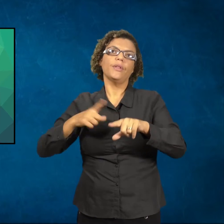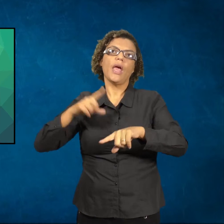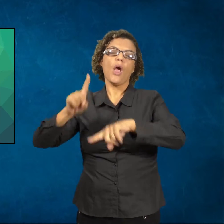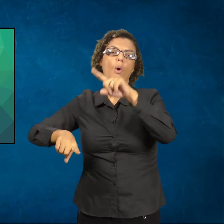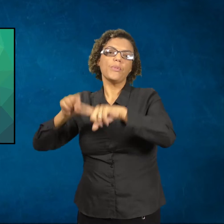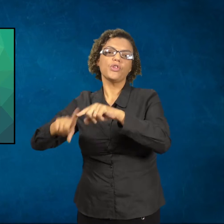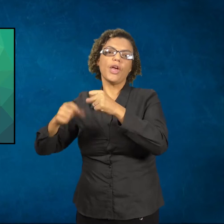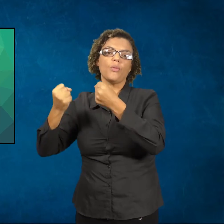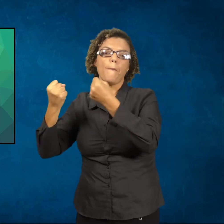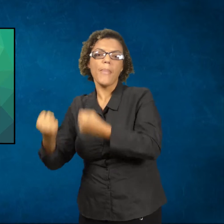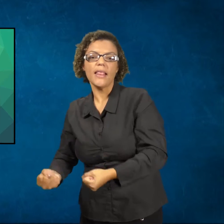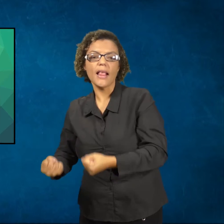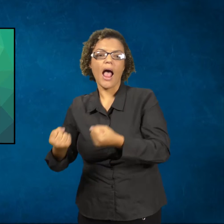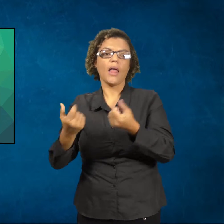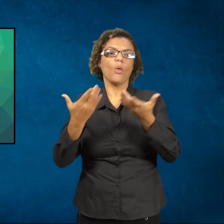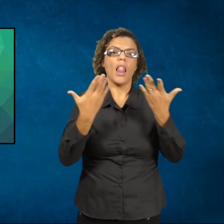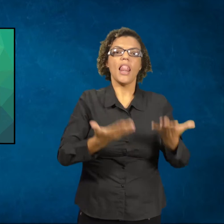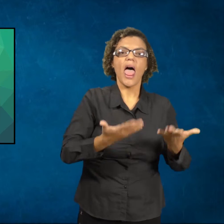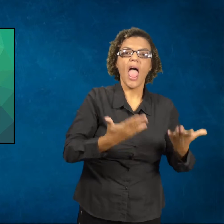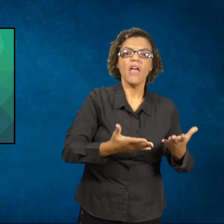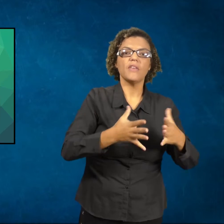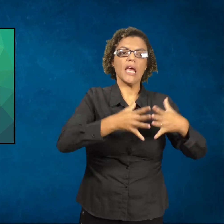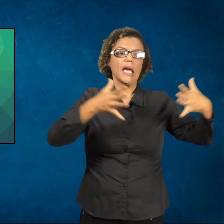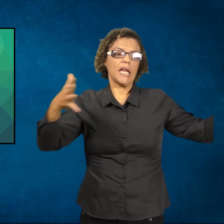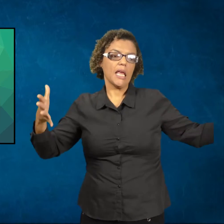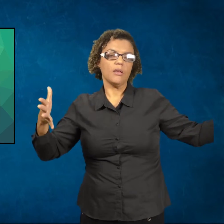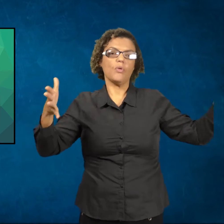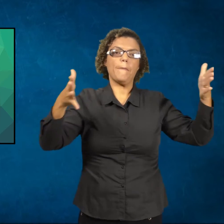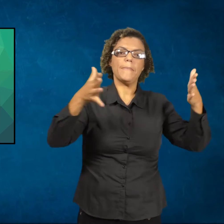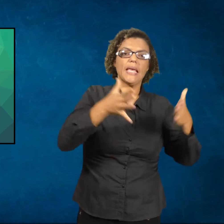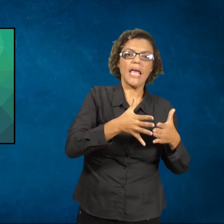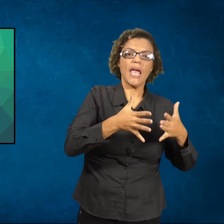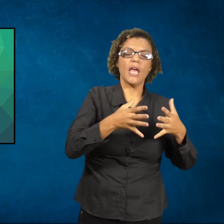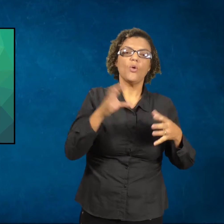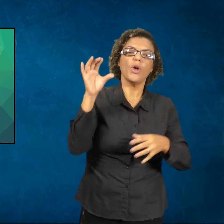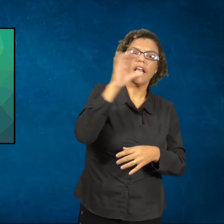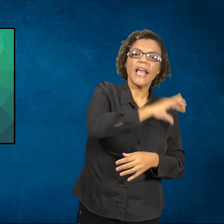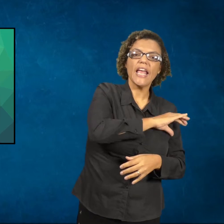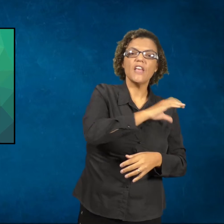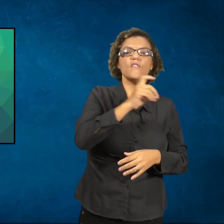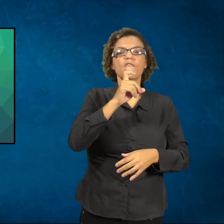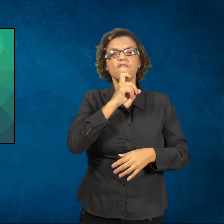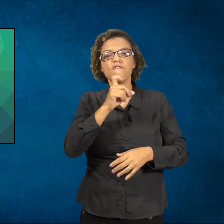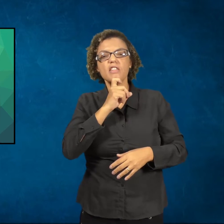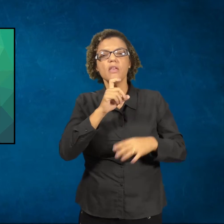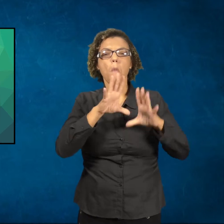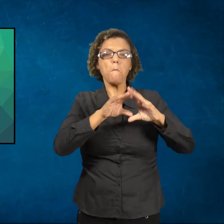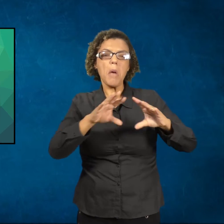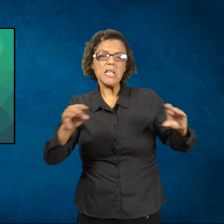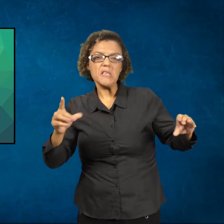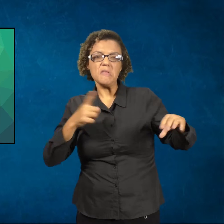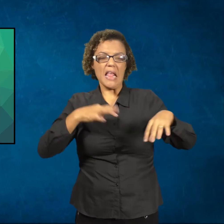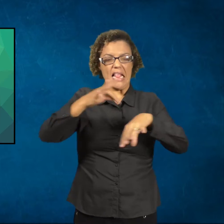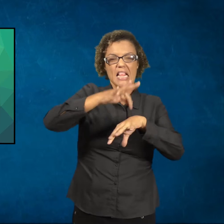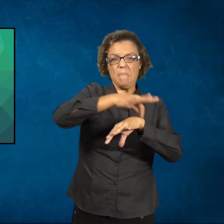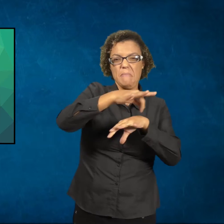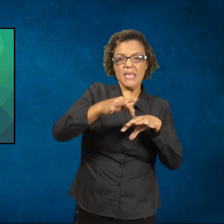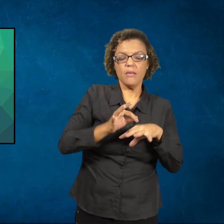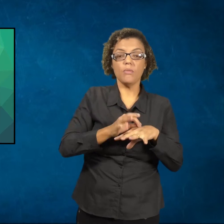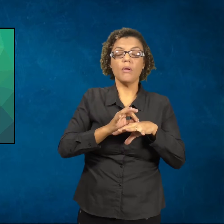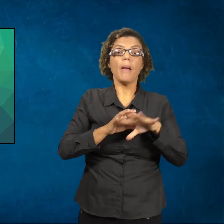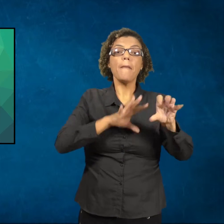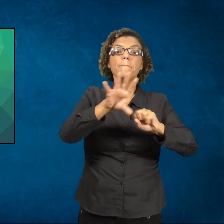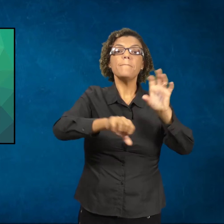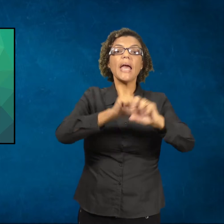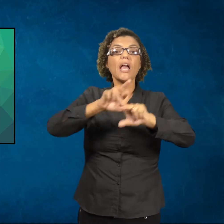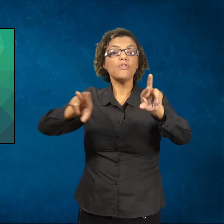grande, pequeno, quente, frio, que tem espinho, macio, enfim. Para pegar os diferentes objetos, você